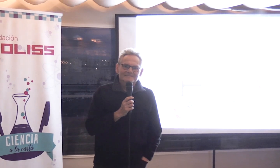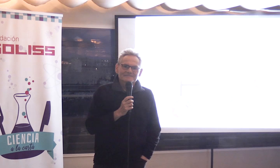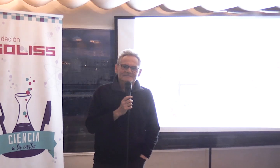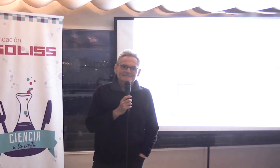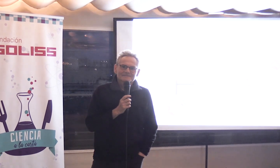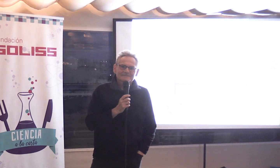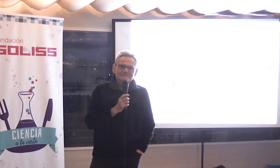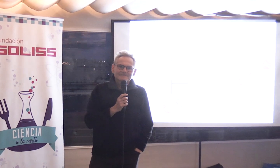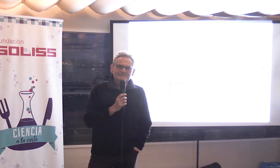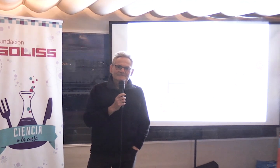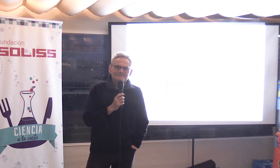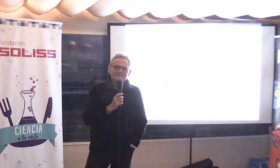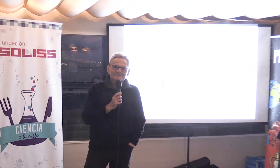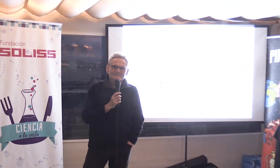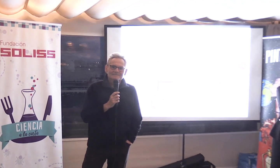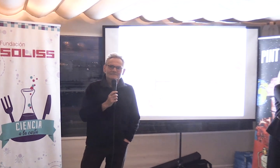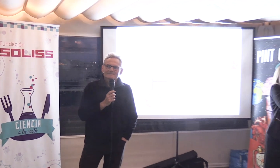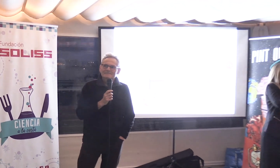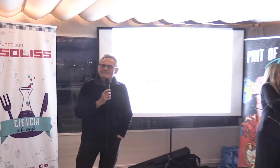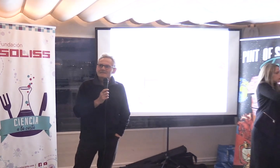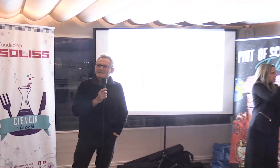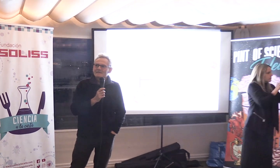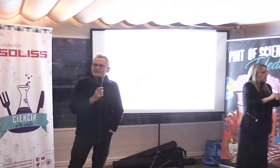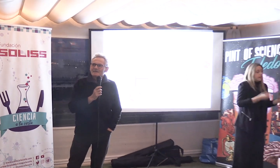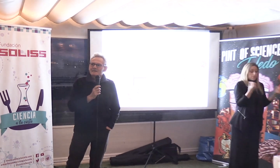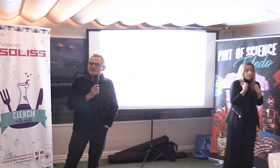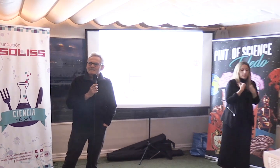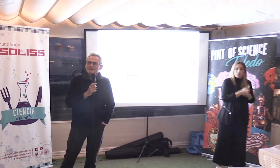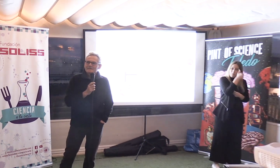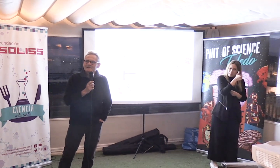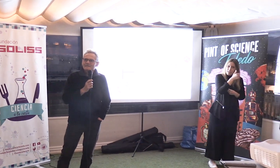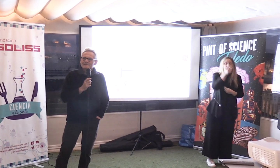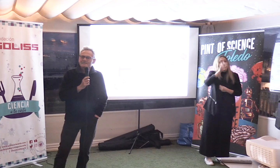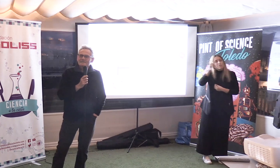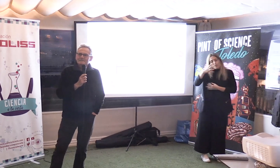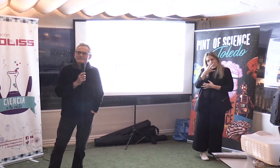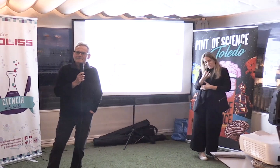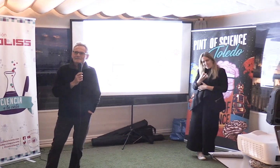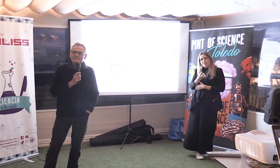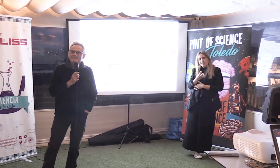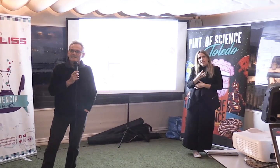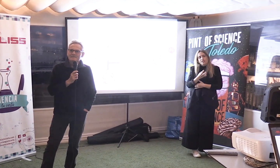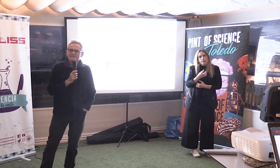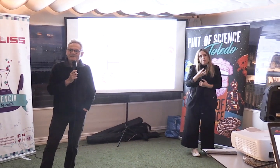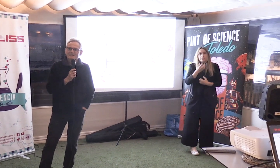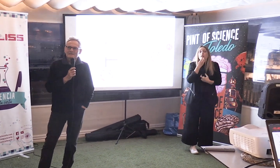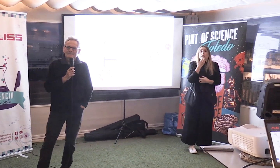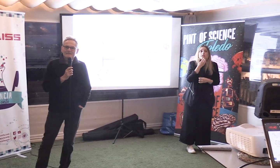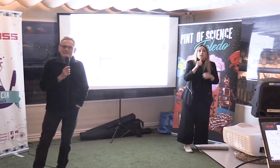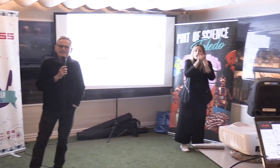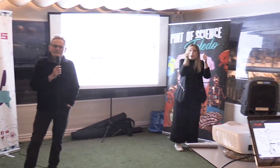que la gente feliz vive más que la gente desgraciada? También en el sentido de si la forma en que tenemos